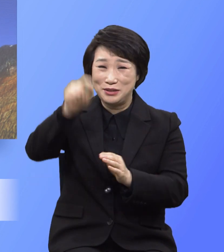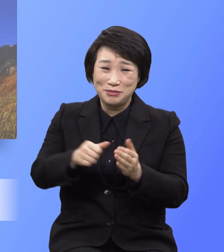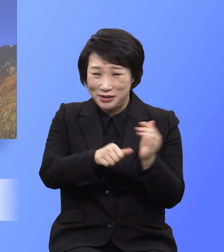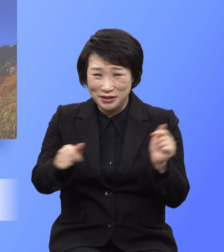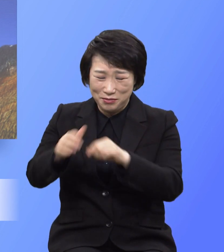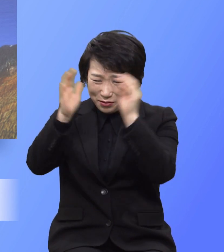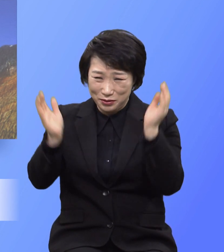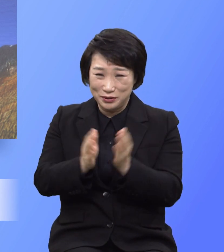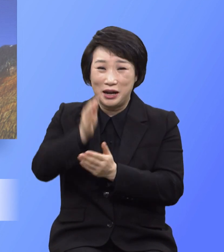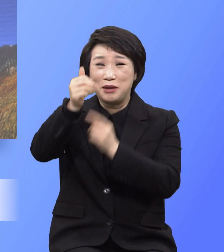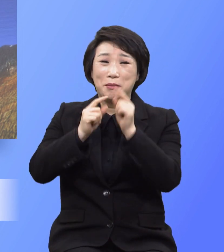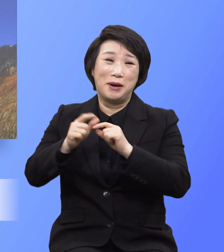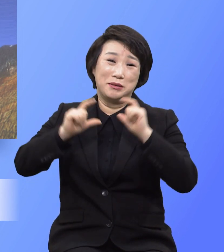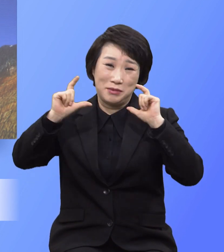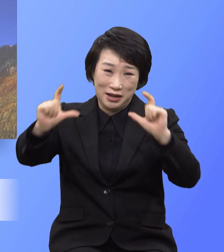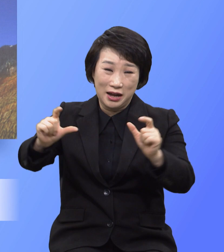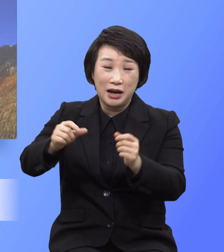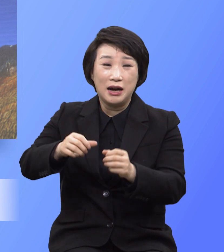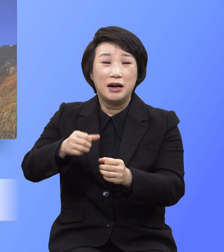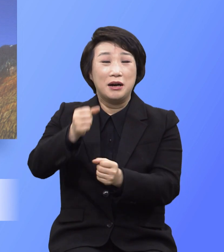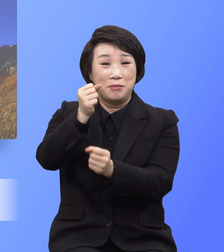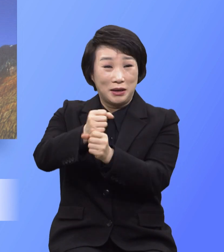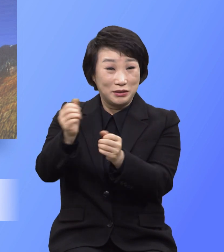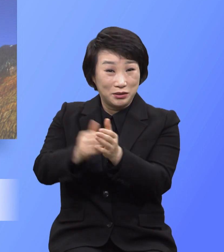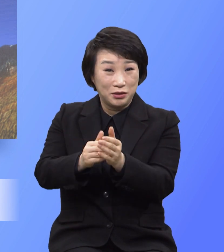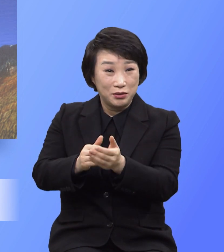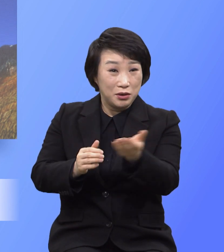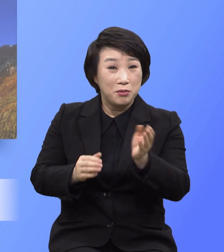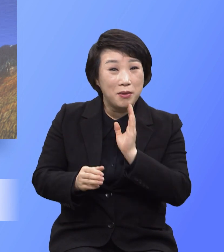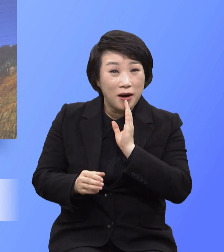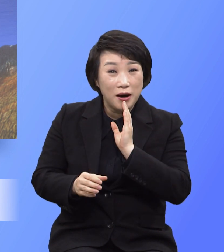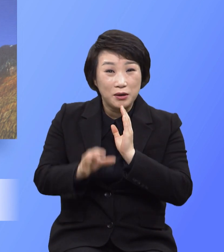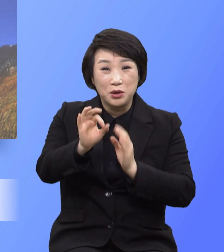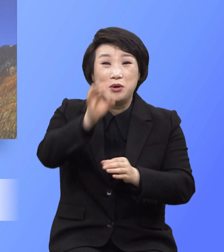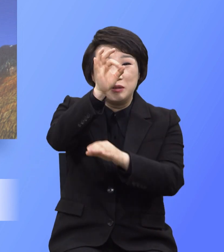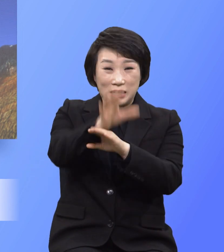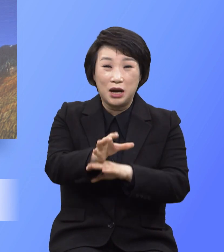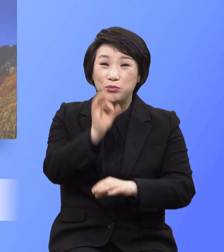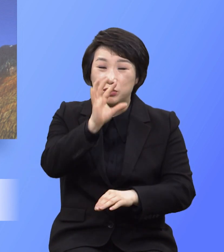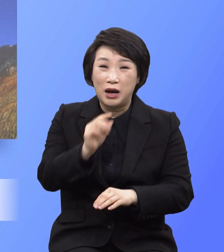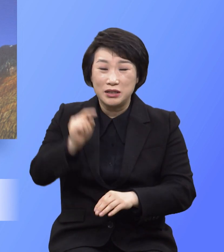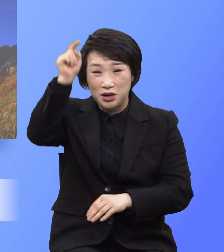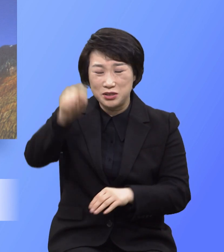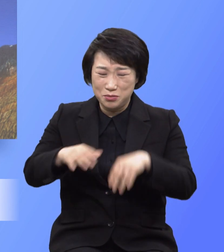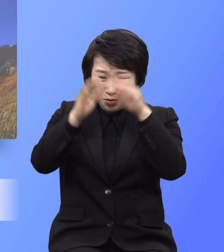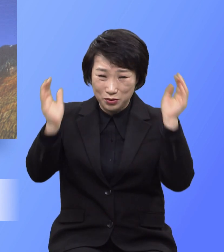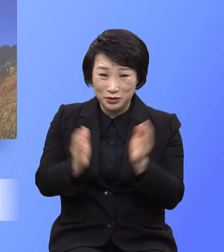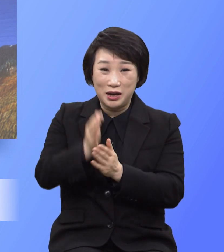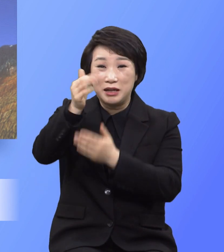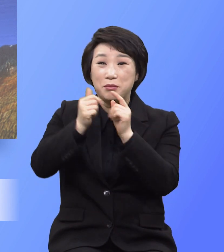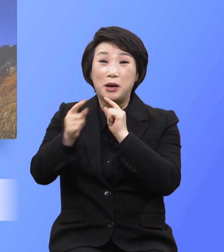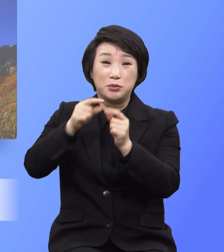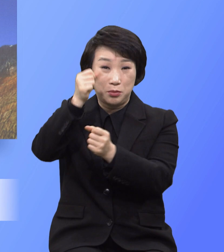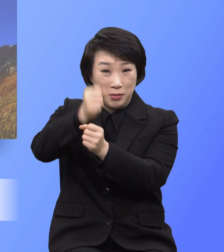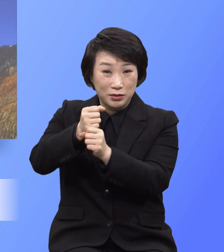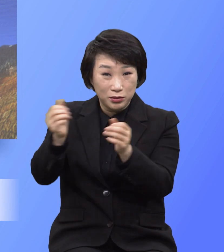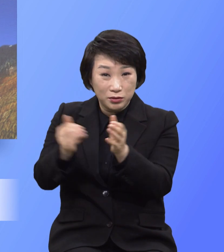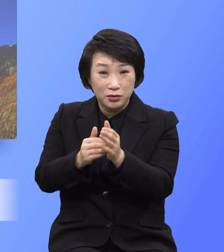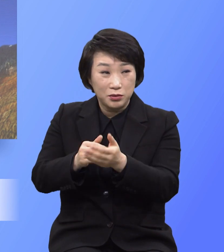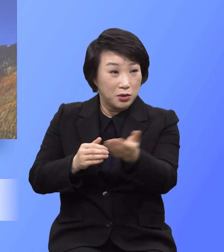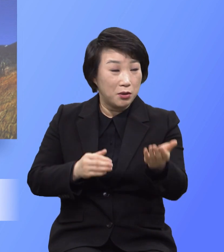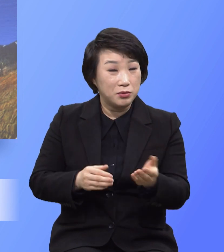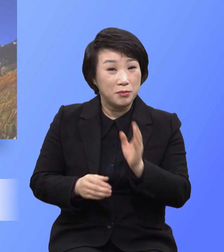분이, 예, 돈으로 살 수 없는 우주를 말씀으로 지으신 분이,